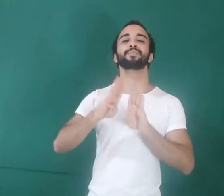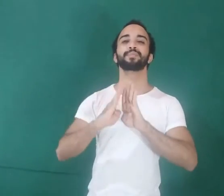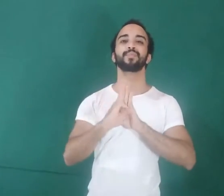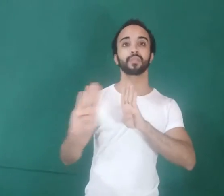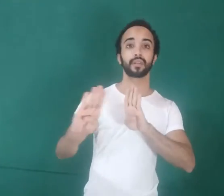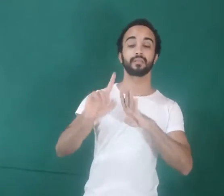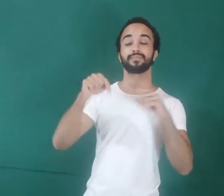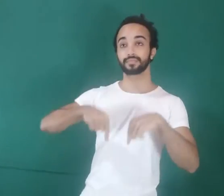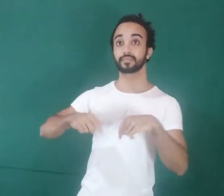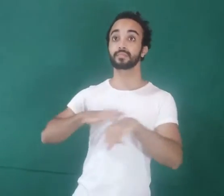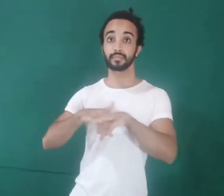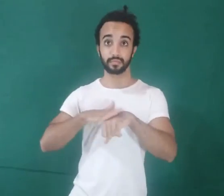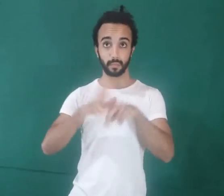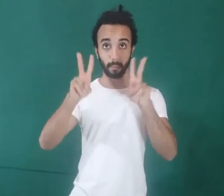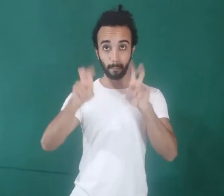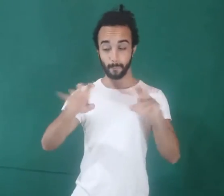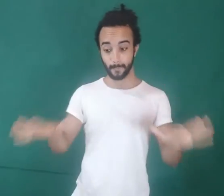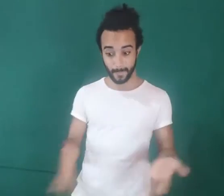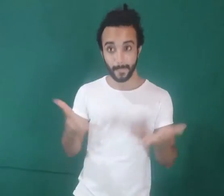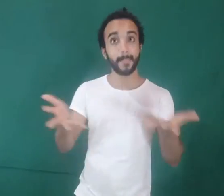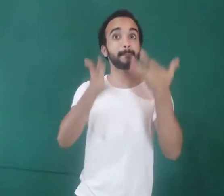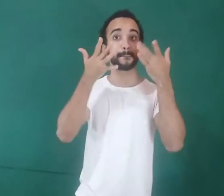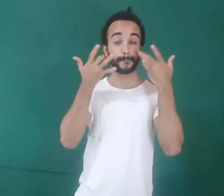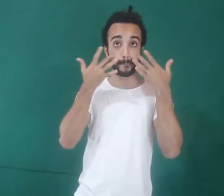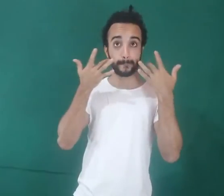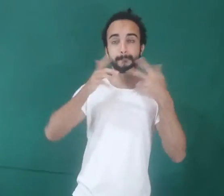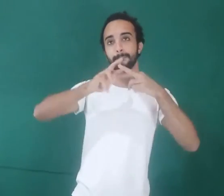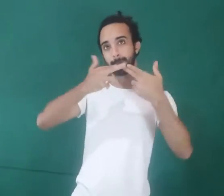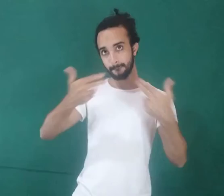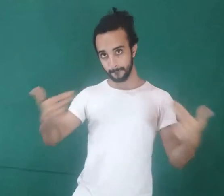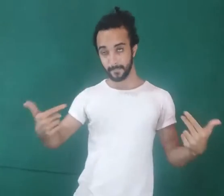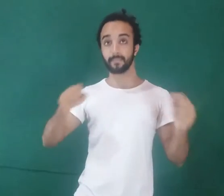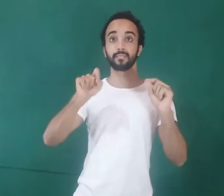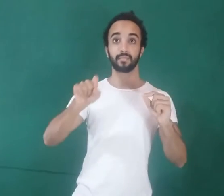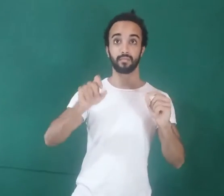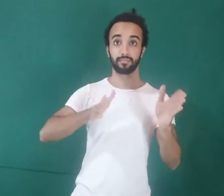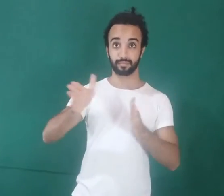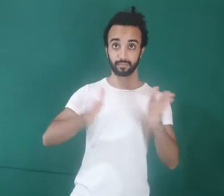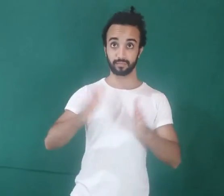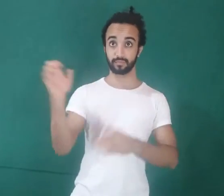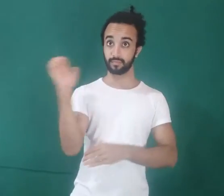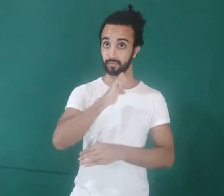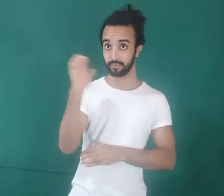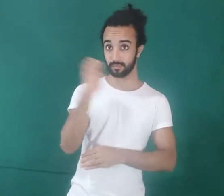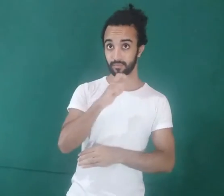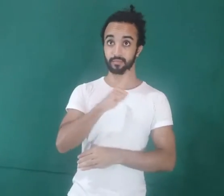gente vai conversar sobre possibilidades de desafogamento das artes cênicas diante do estado de emergência globalmente